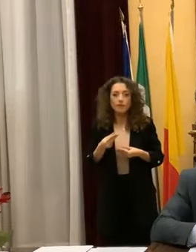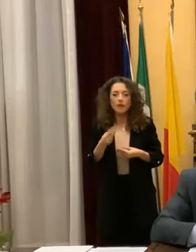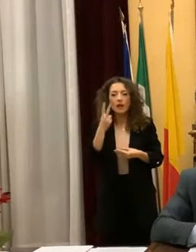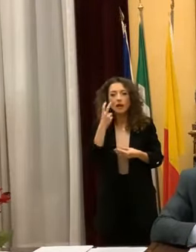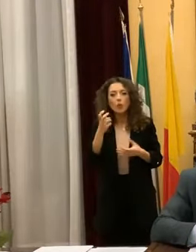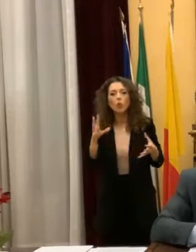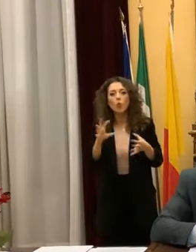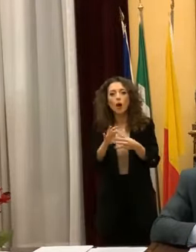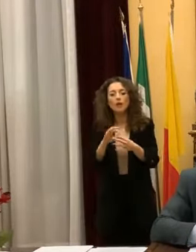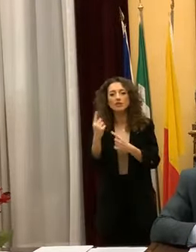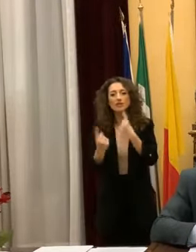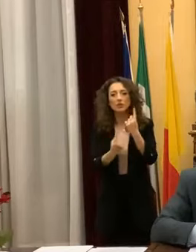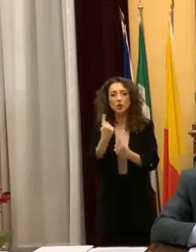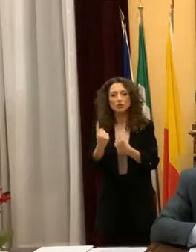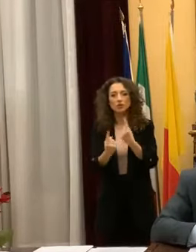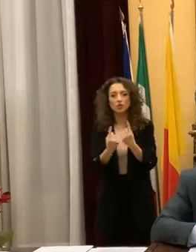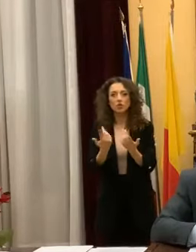situazione che